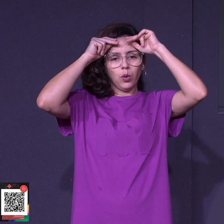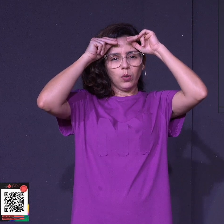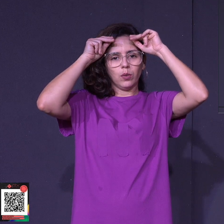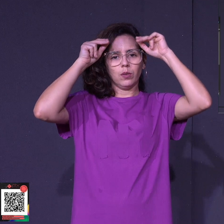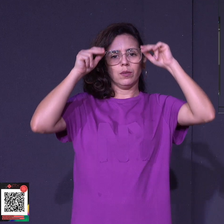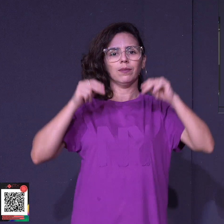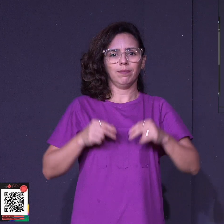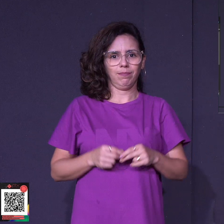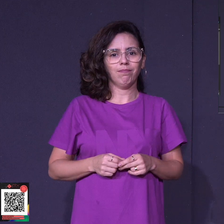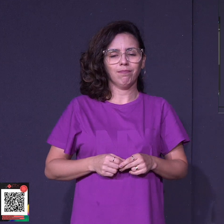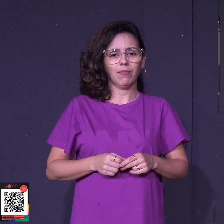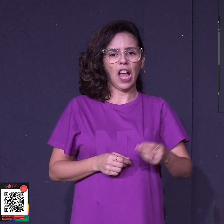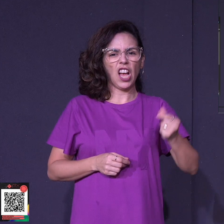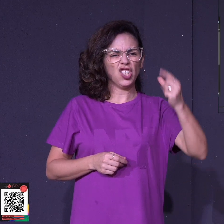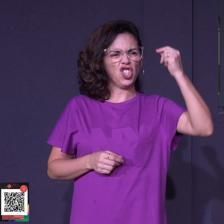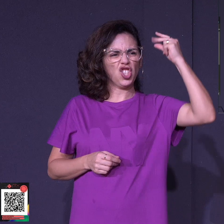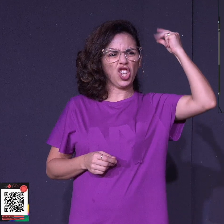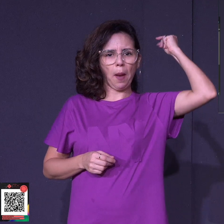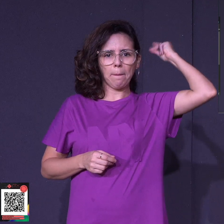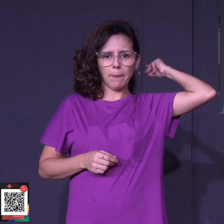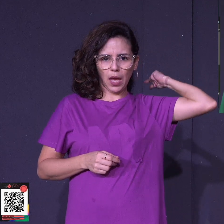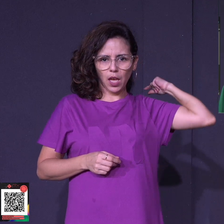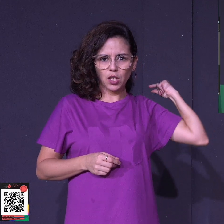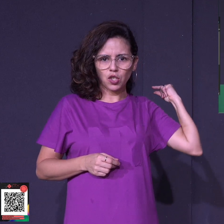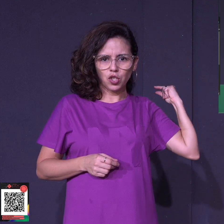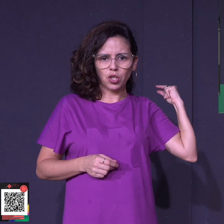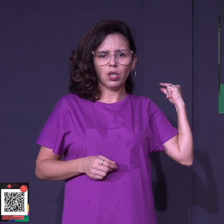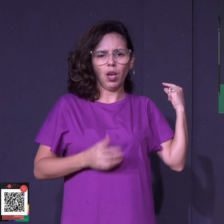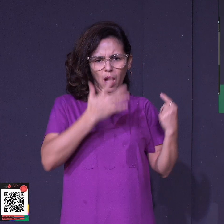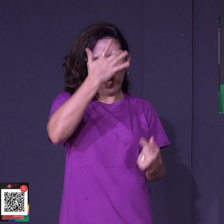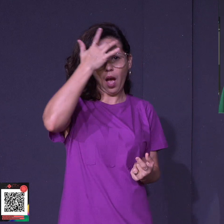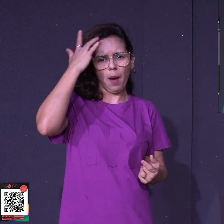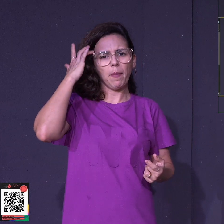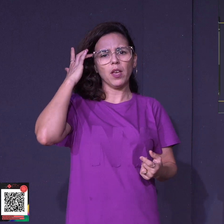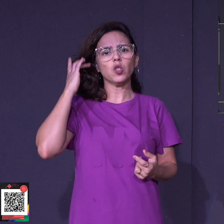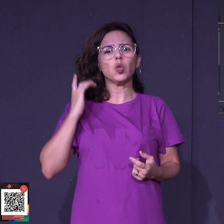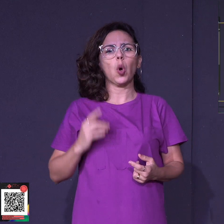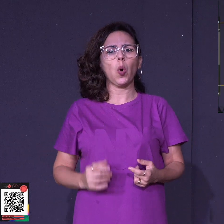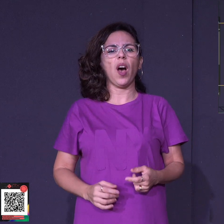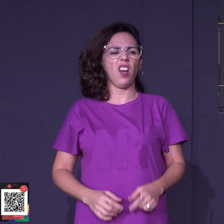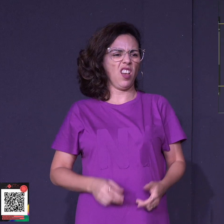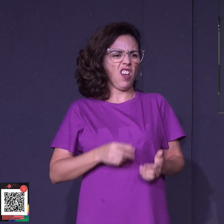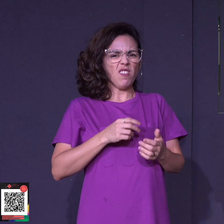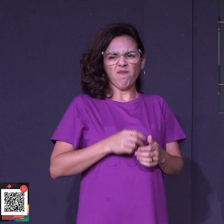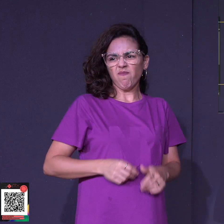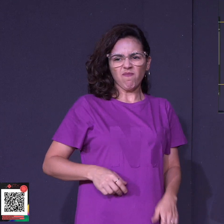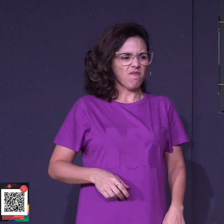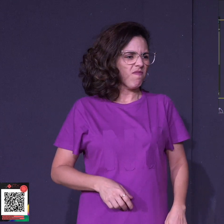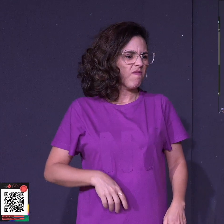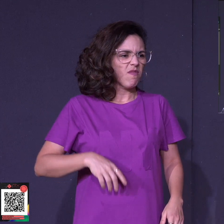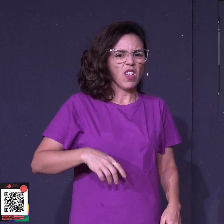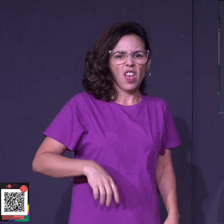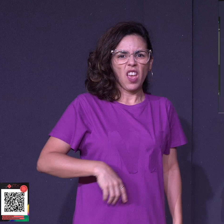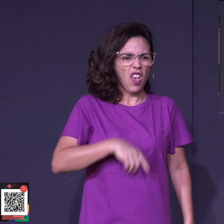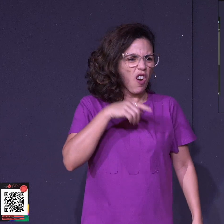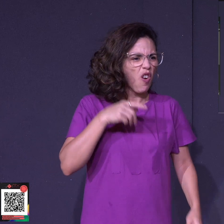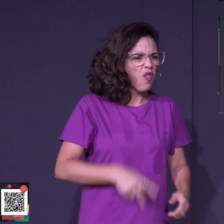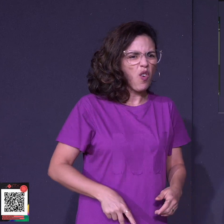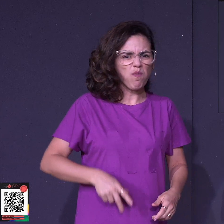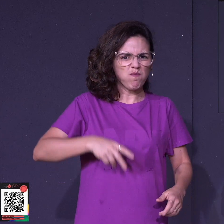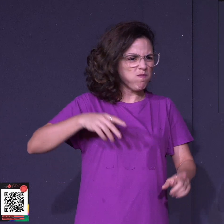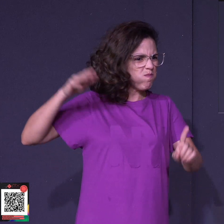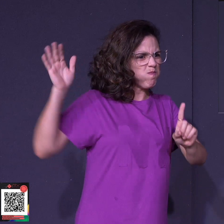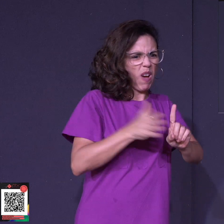quê? Você lembra? A vingança é minha, diz o